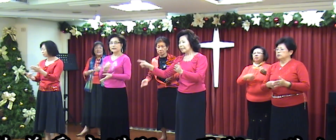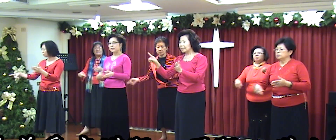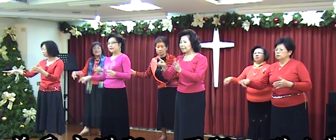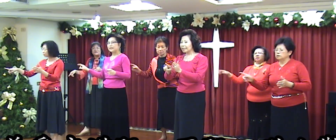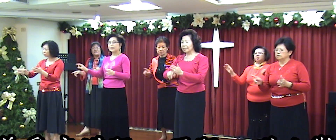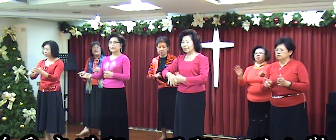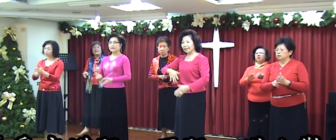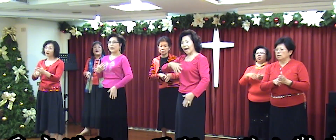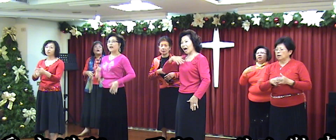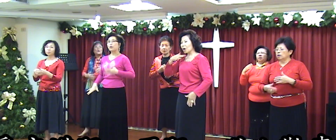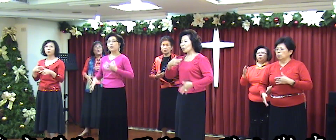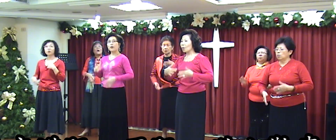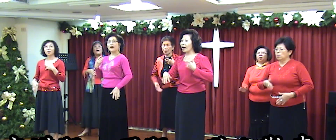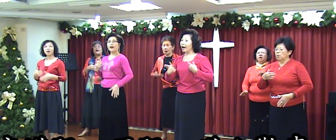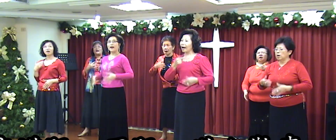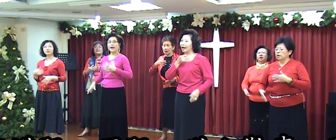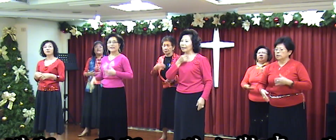只是人欢喜，